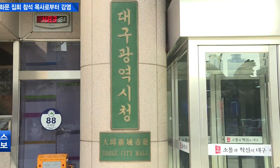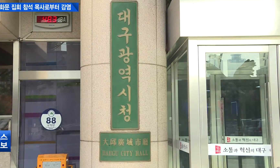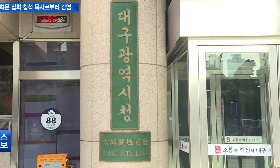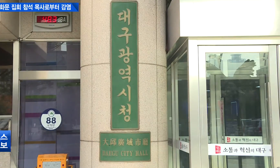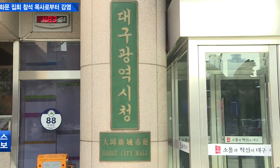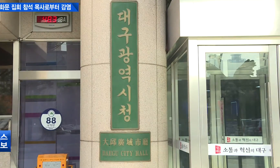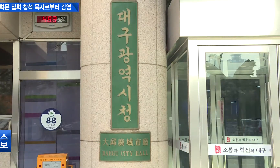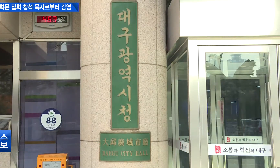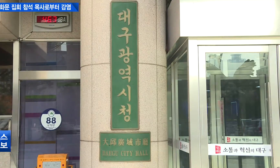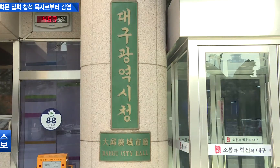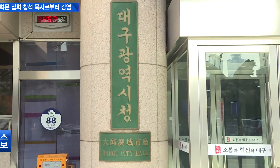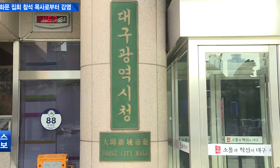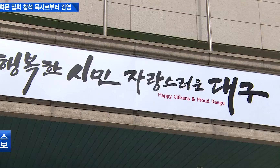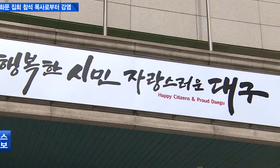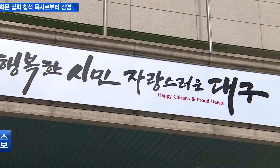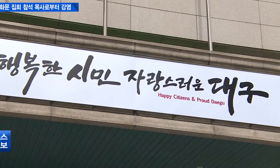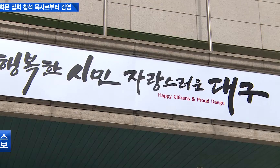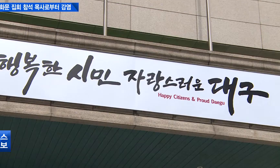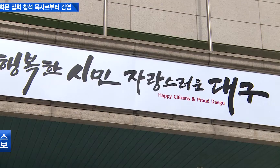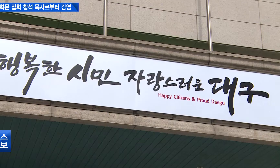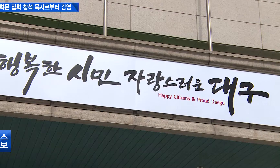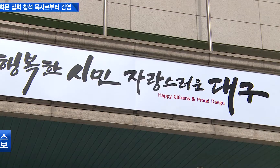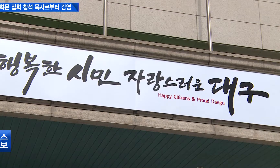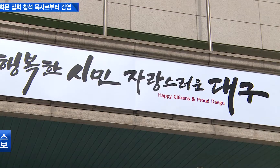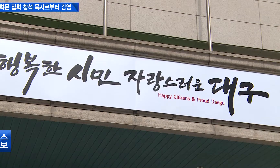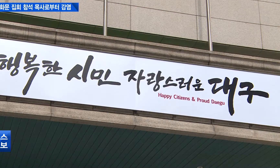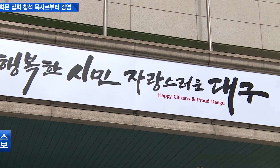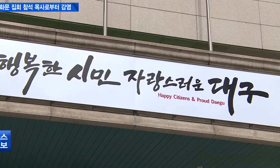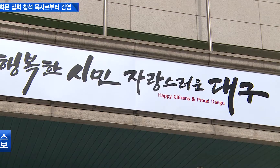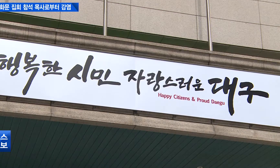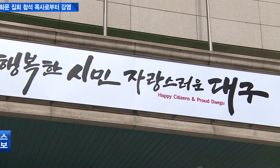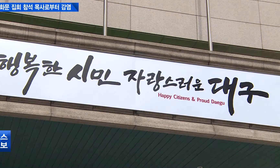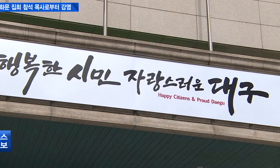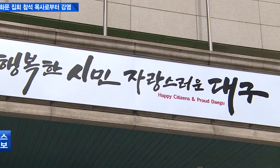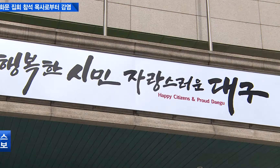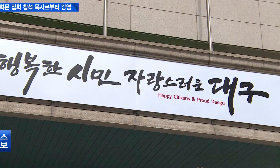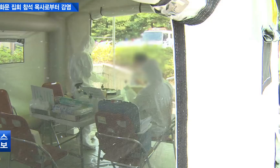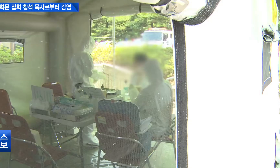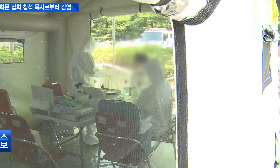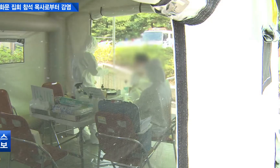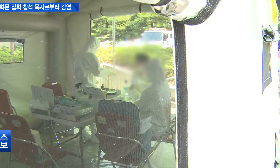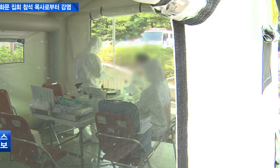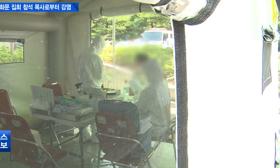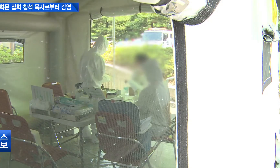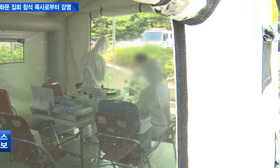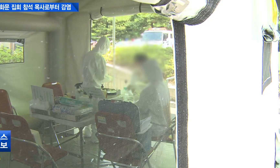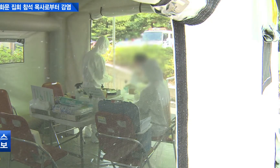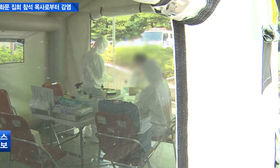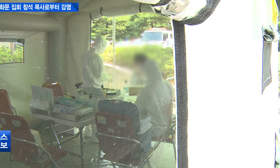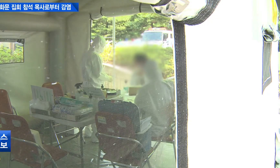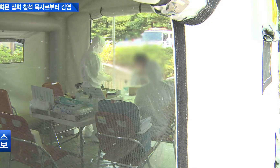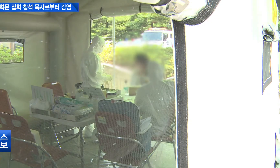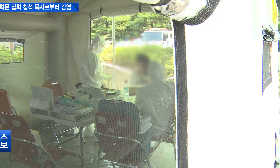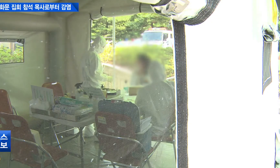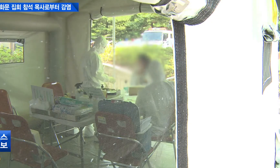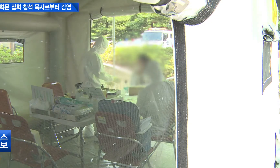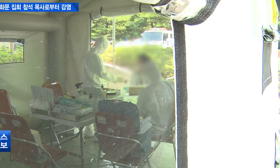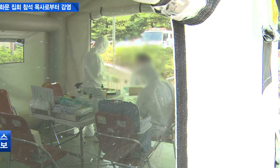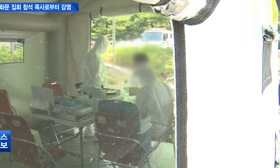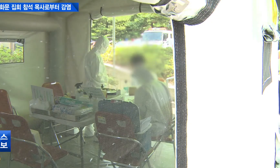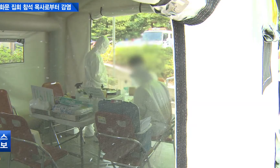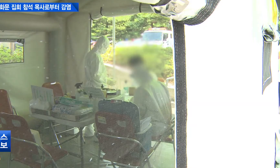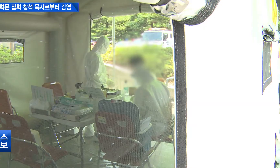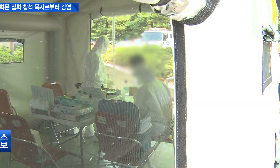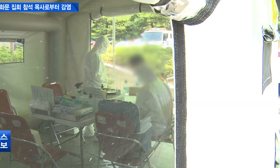검사를 마쳤고 50명은 검사를 거부하거나 파악이 불가한 상태입니다. 또 중수본의 1차 GPS 추적